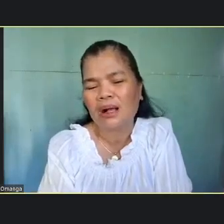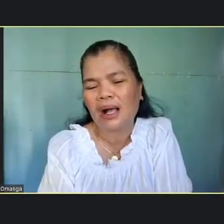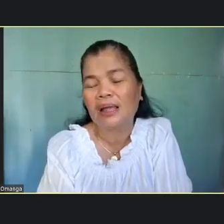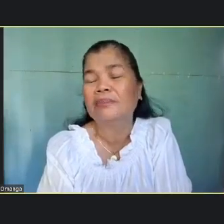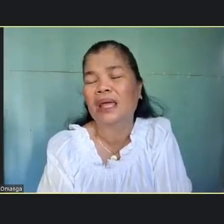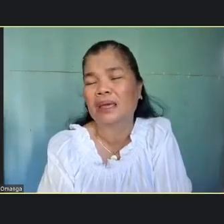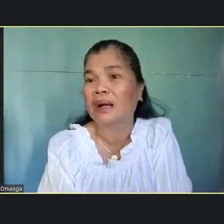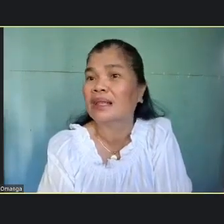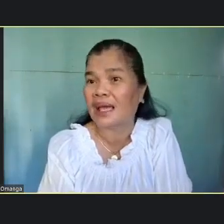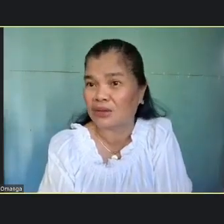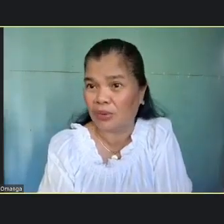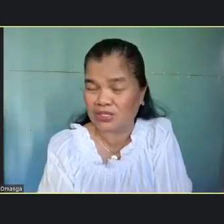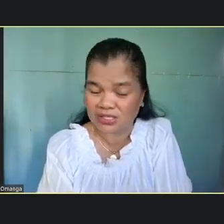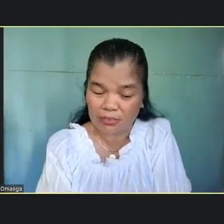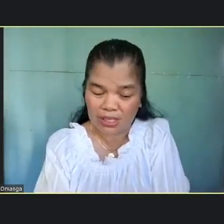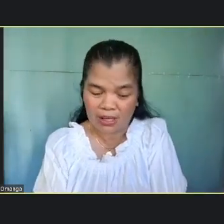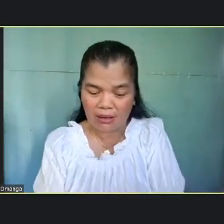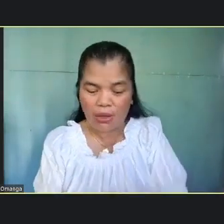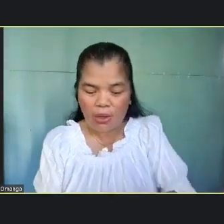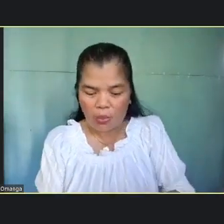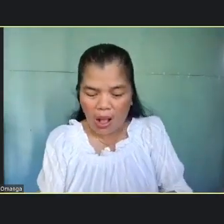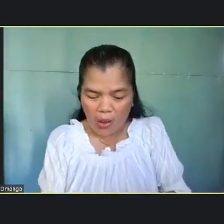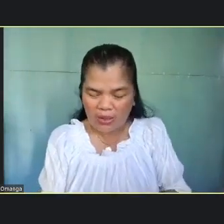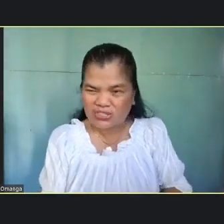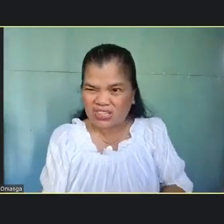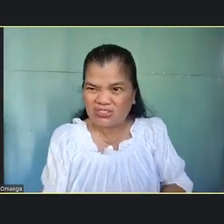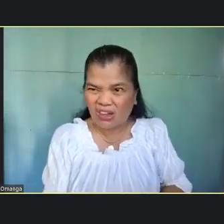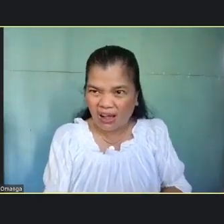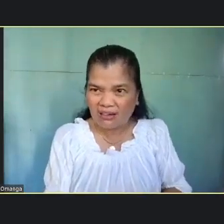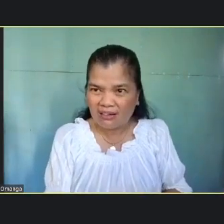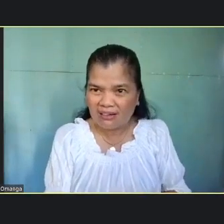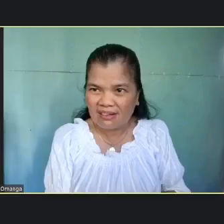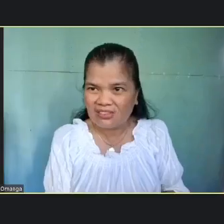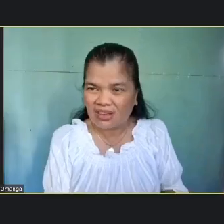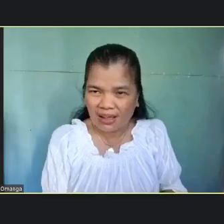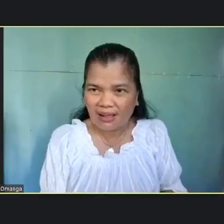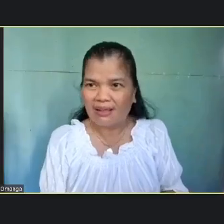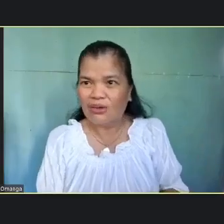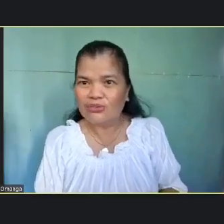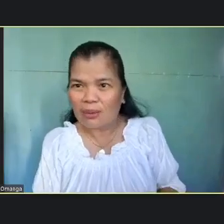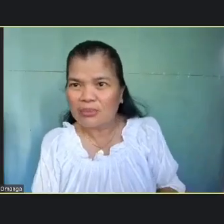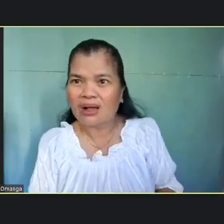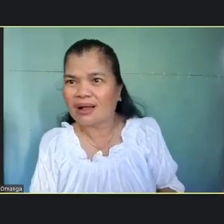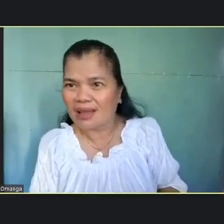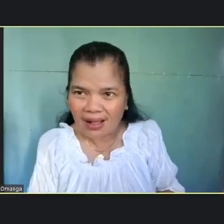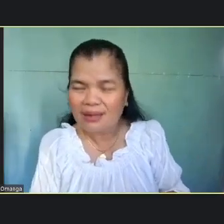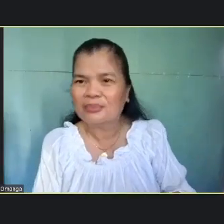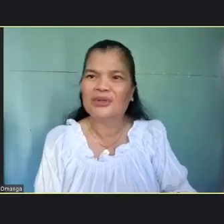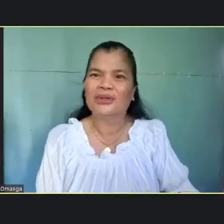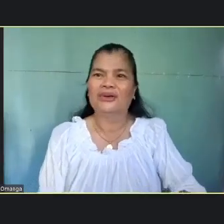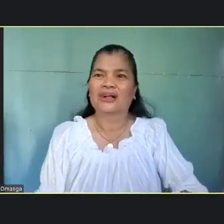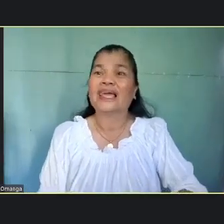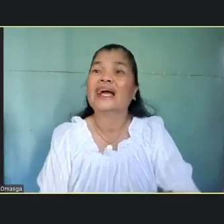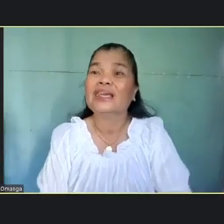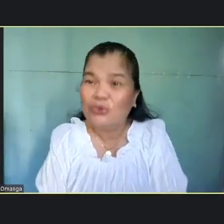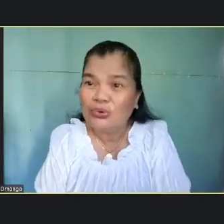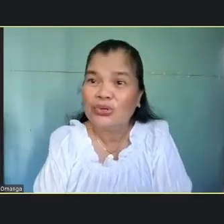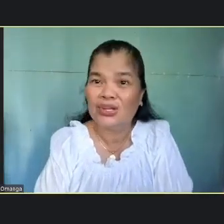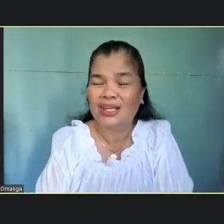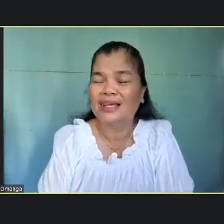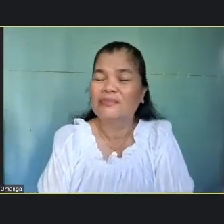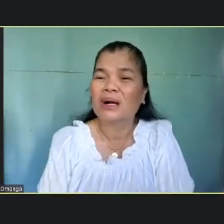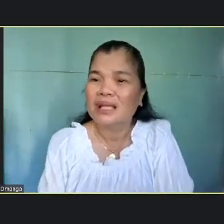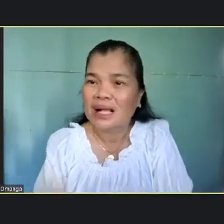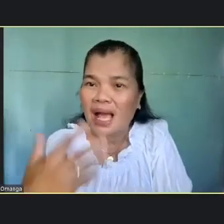kang alam na ibang language, sasabihin nila, wow, astig niya, ang galing-galing niya. Dami niyang alam. Kaya